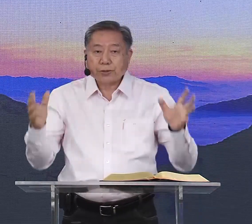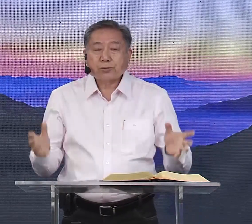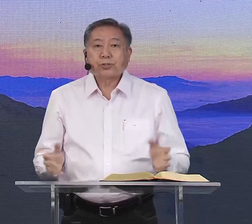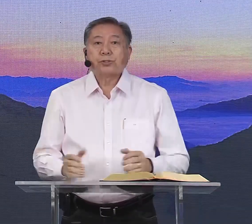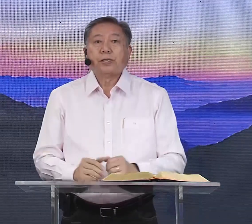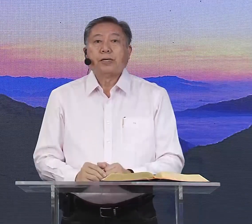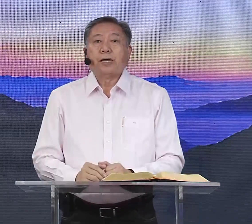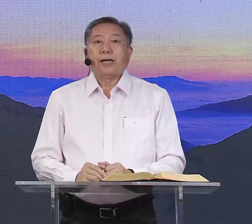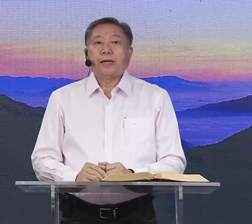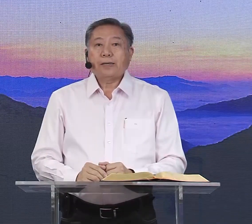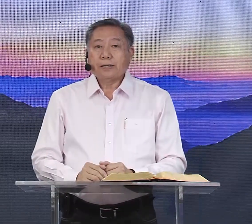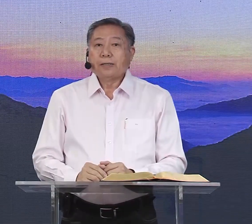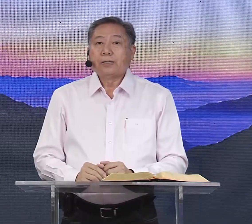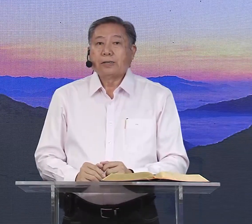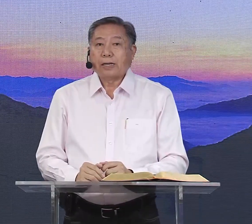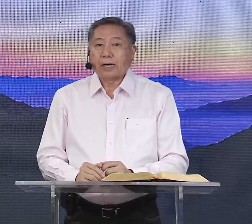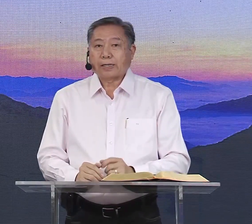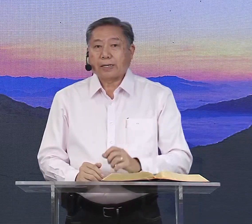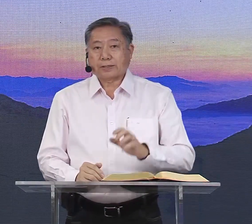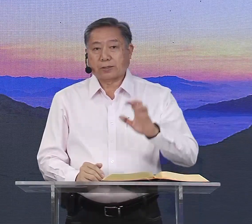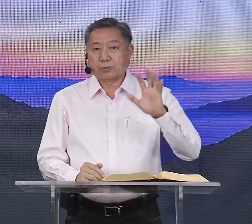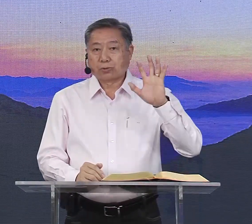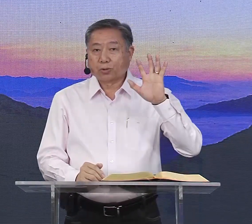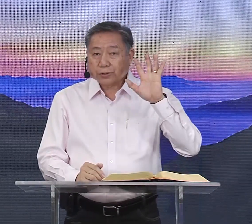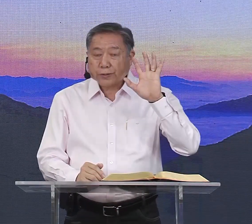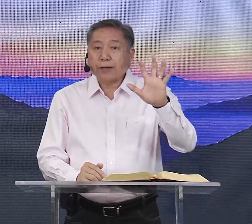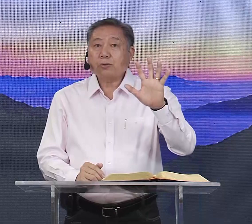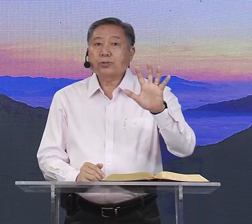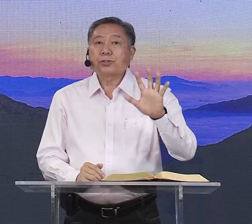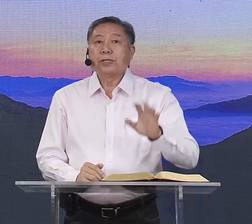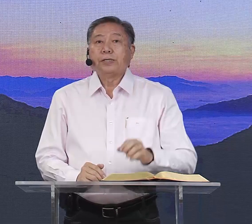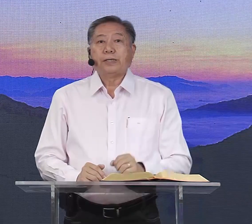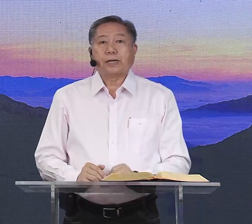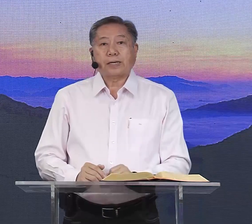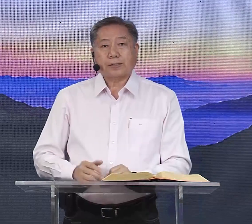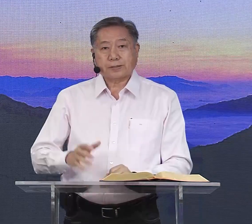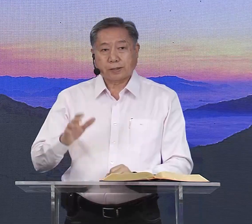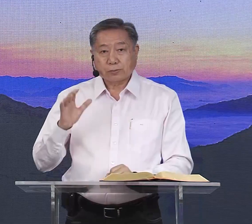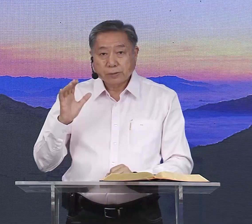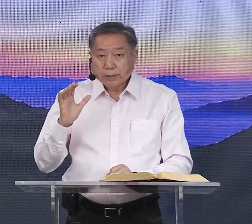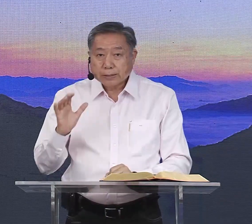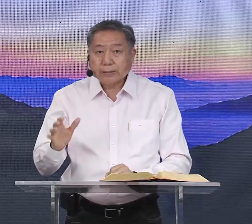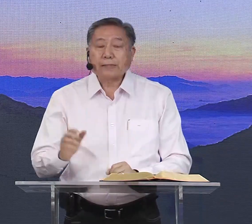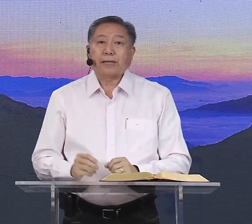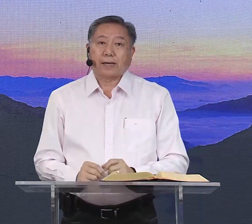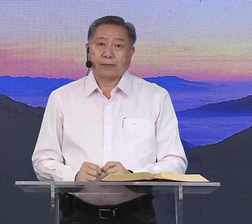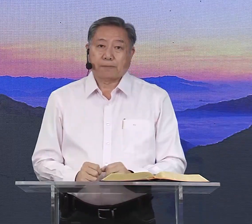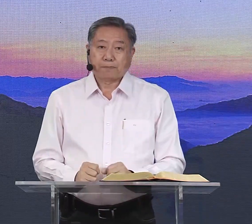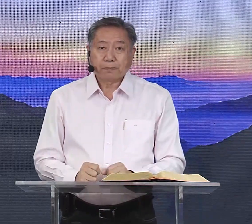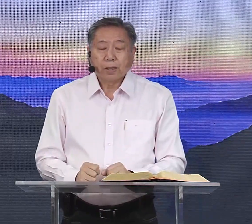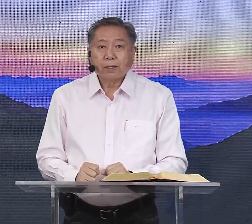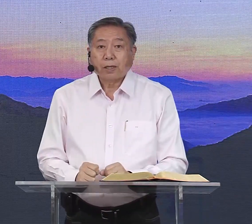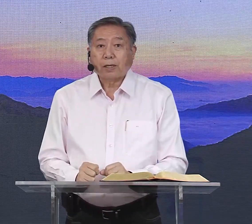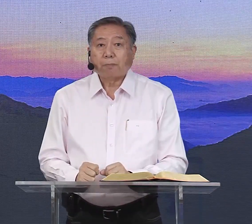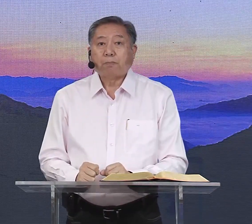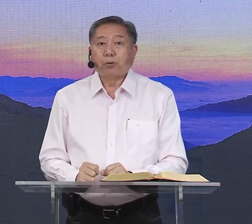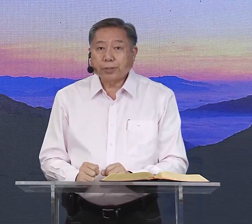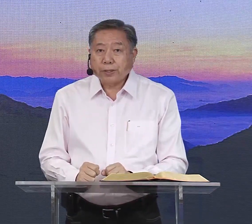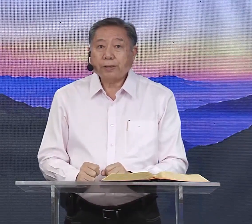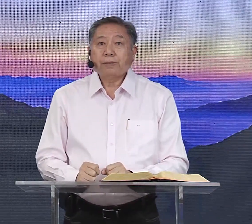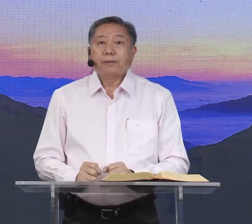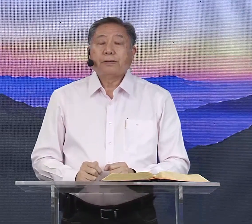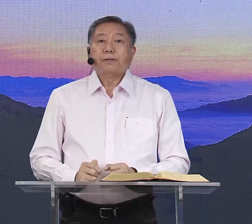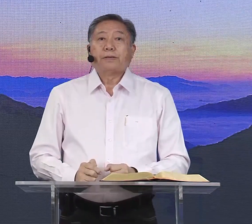de Deus é a criação dos céus e a criação da terra.